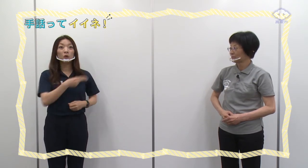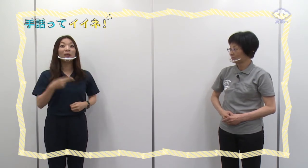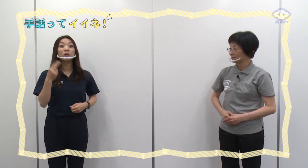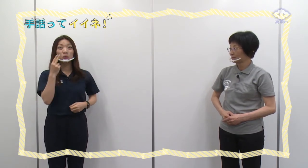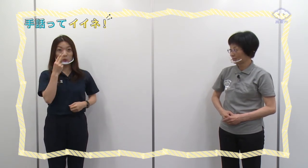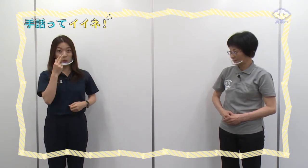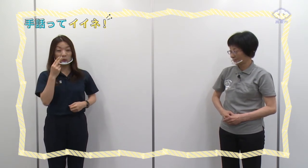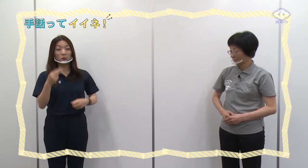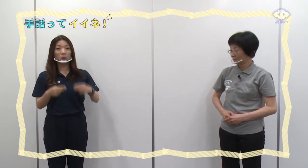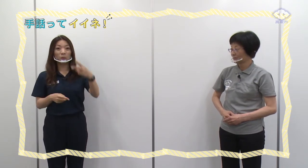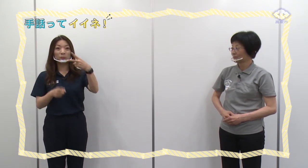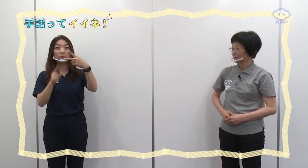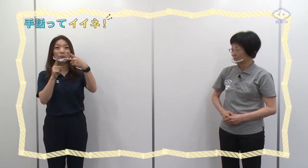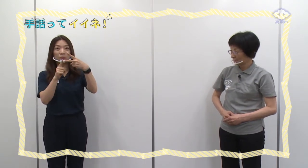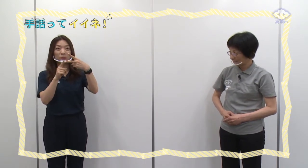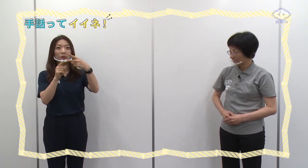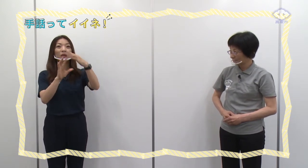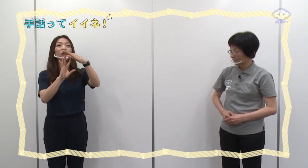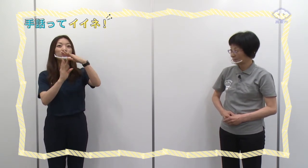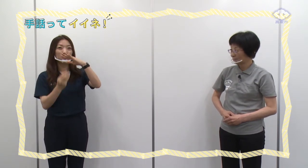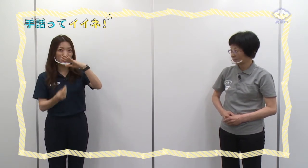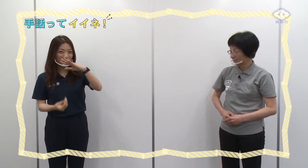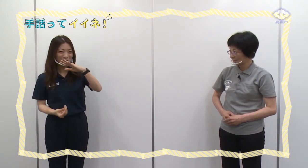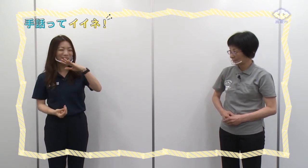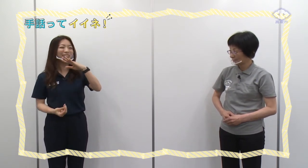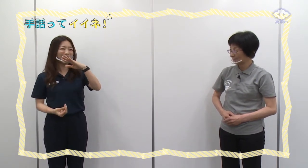マトとブドウが好きです。